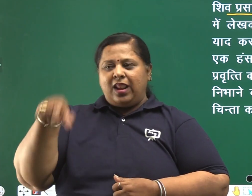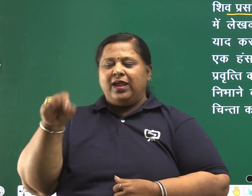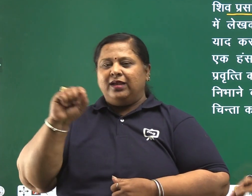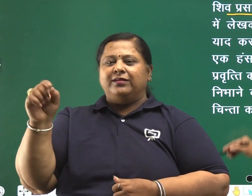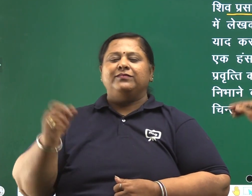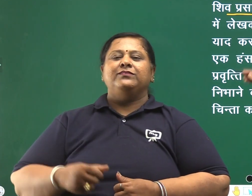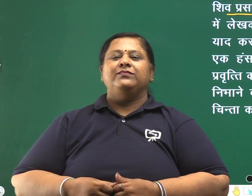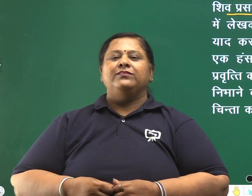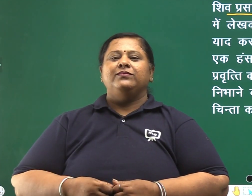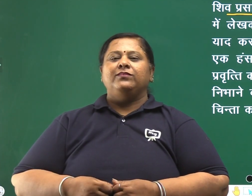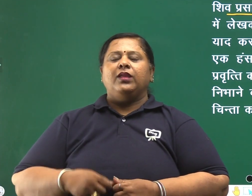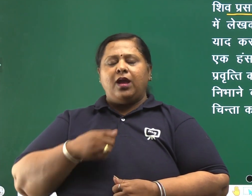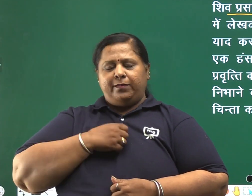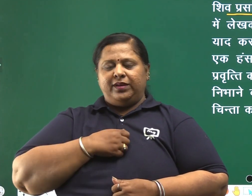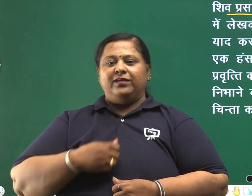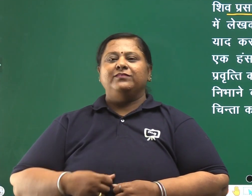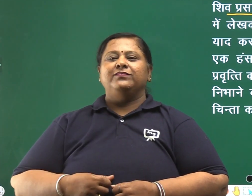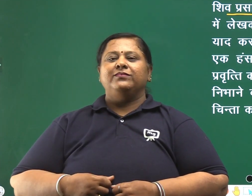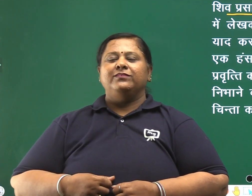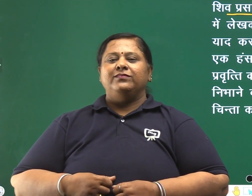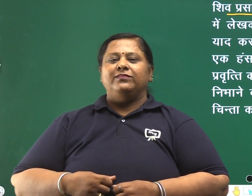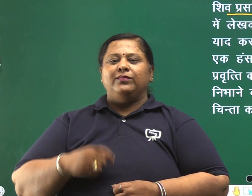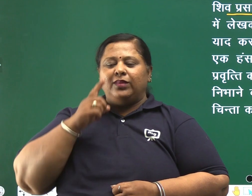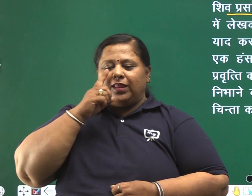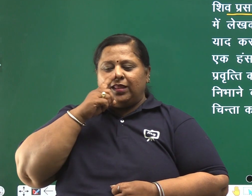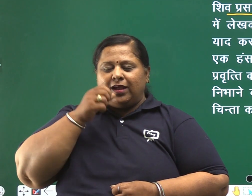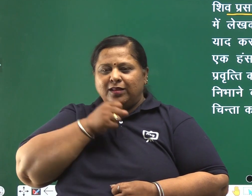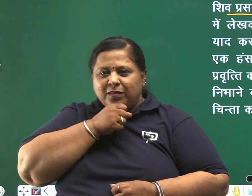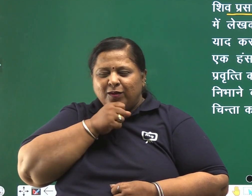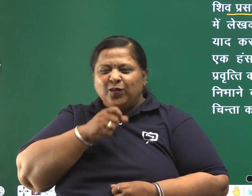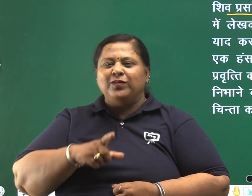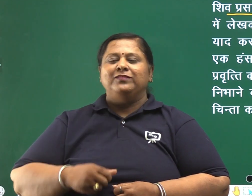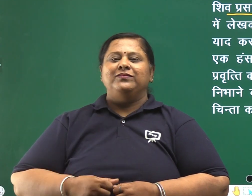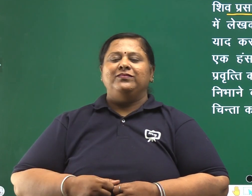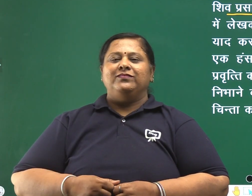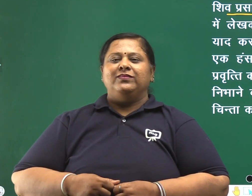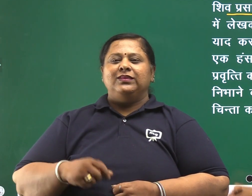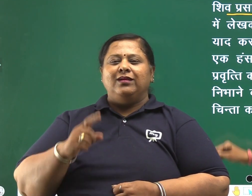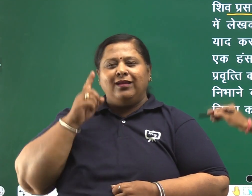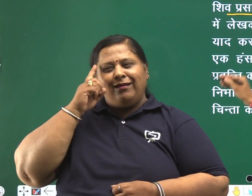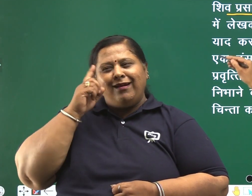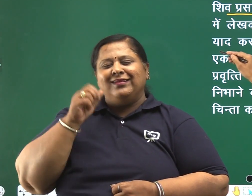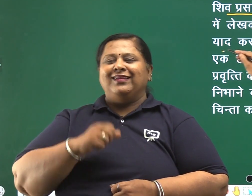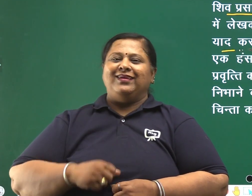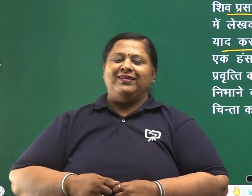लेखक अपनी दादी माँ को याद